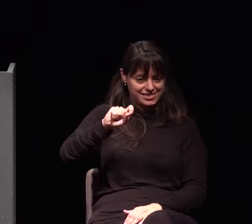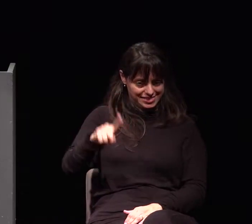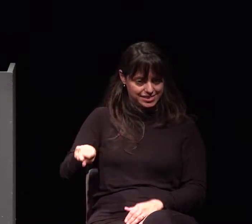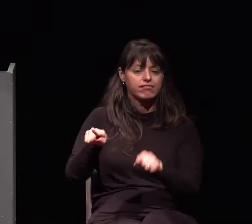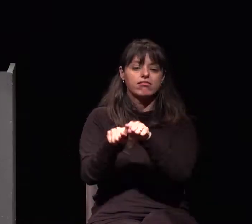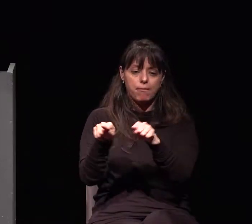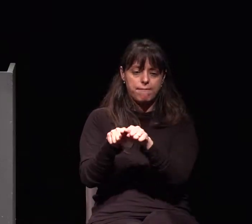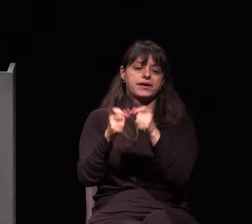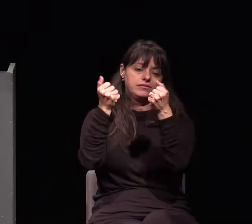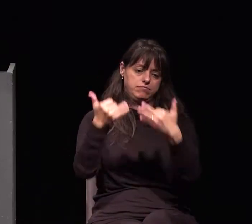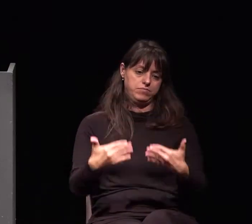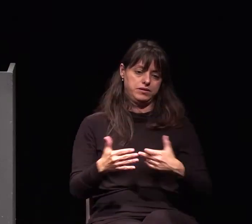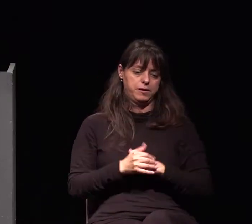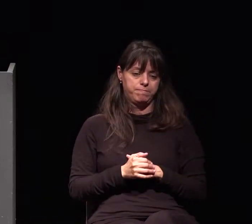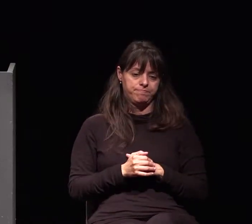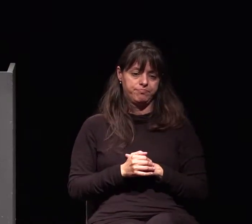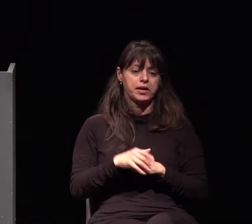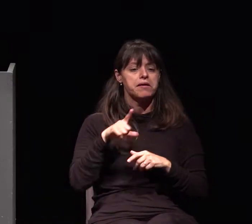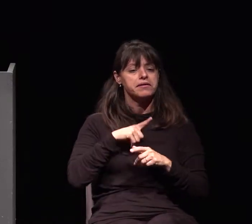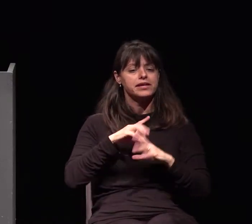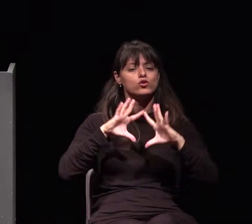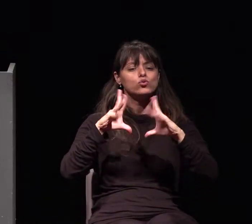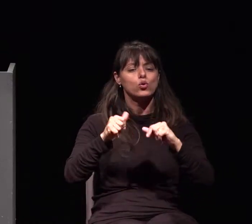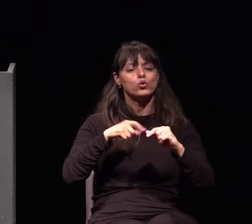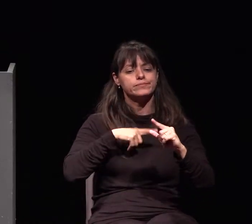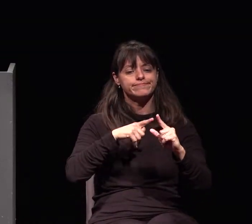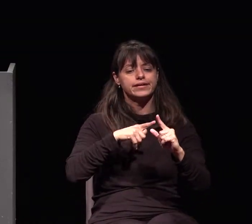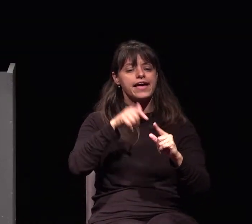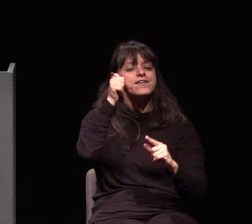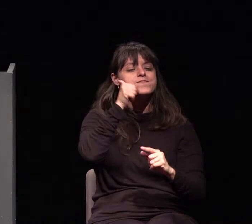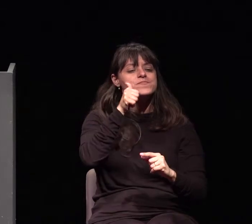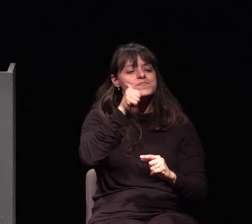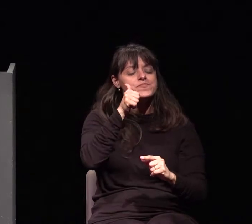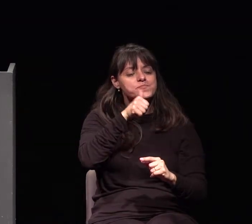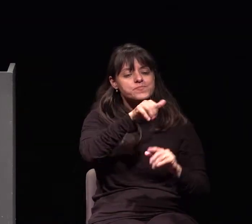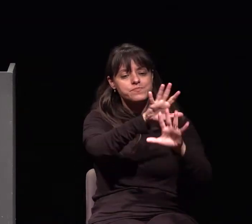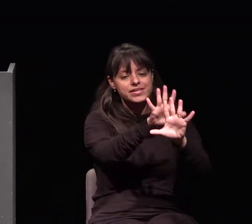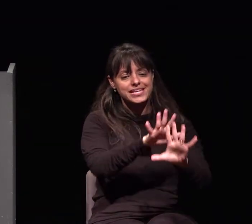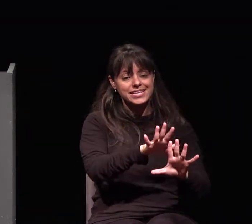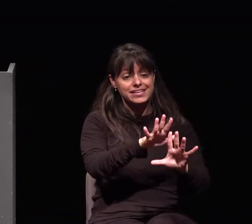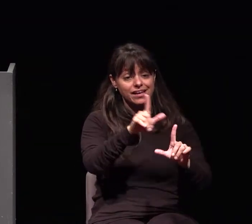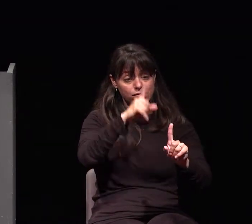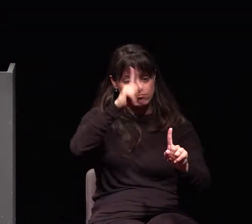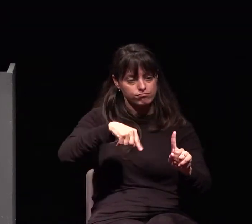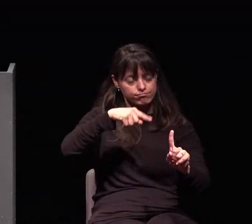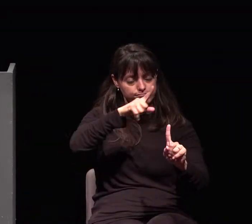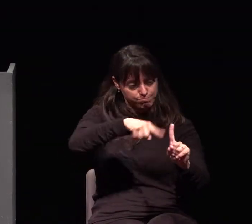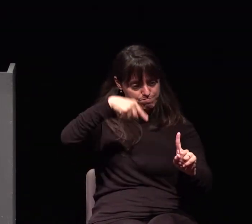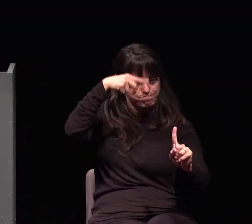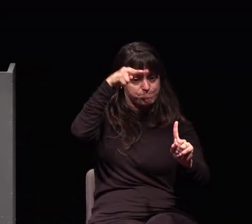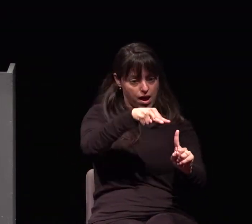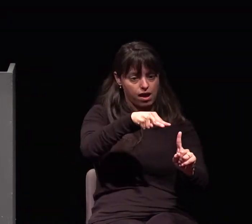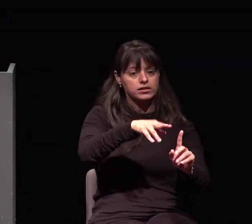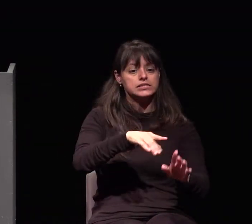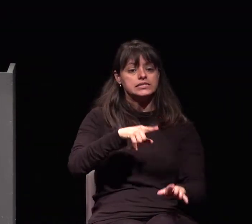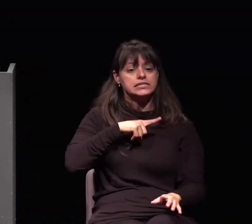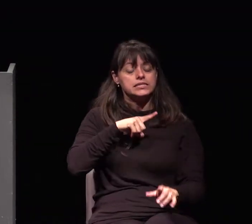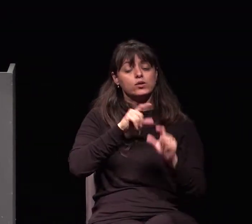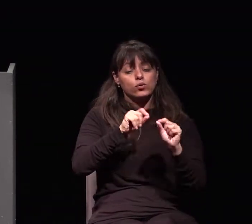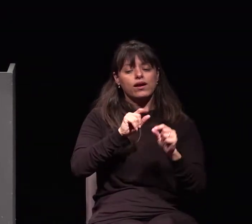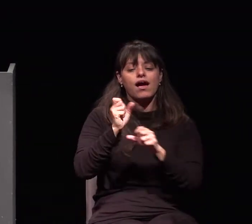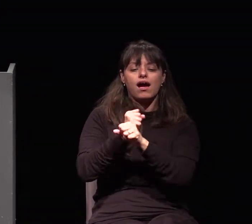todos os estereótipos femininos que ainda estão prevalecendo, embora eu acho que depois dos anos 70